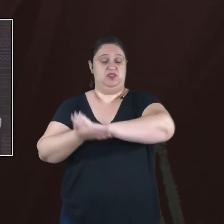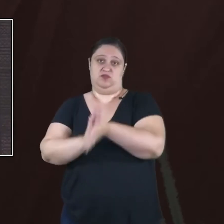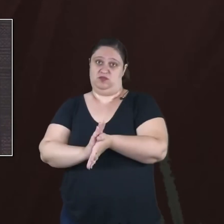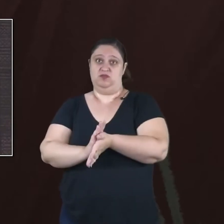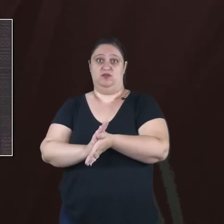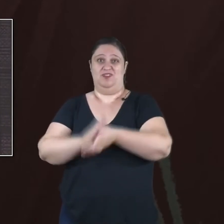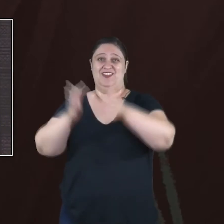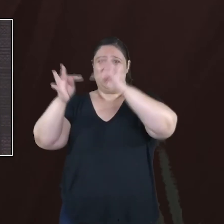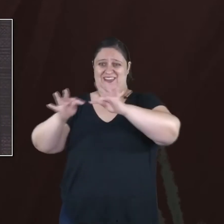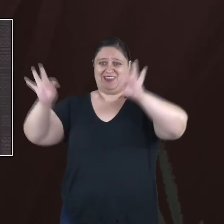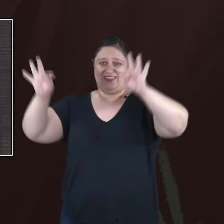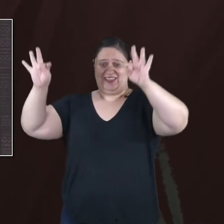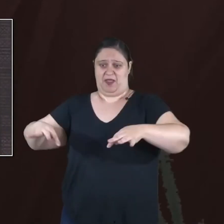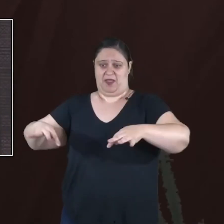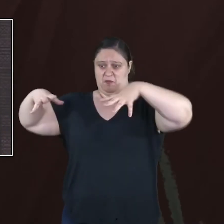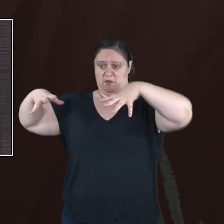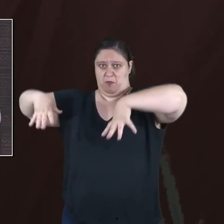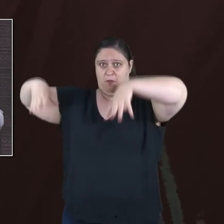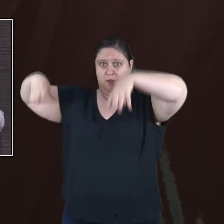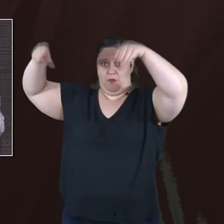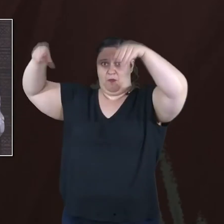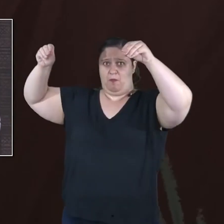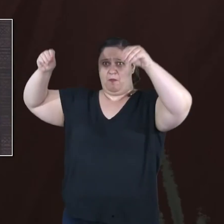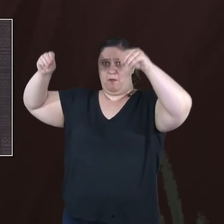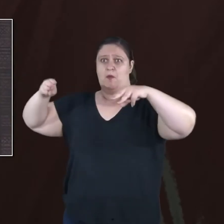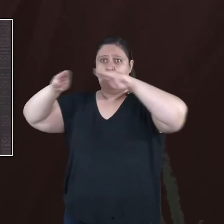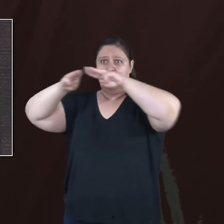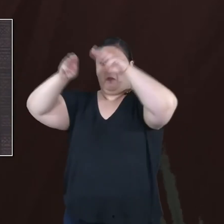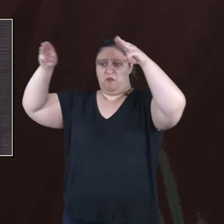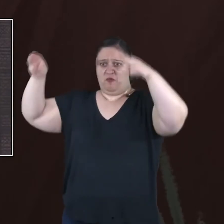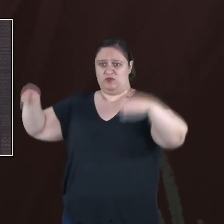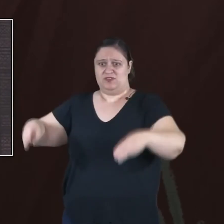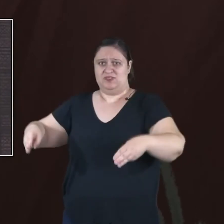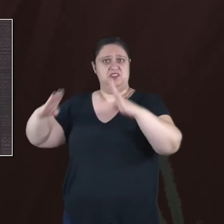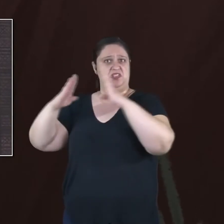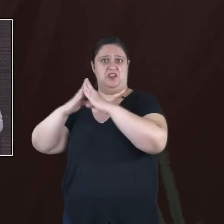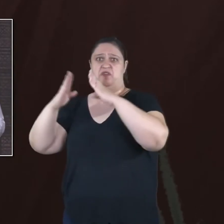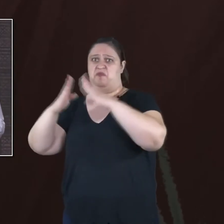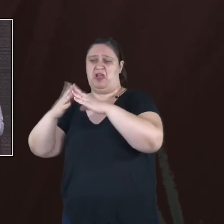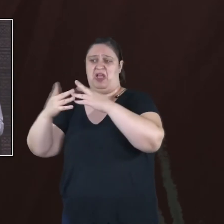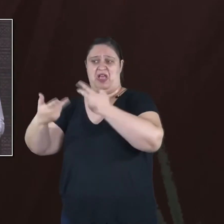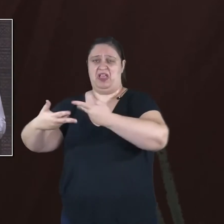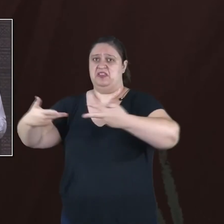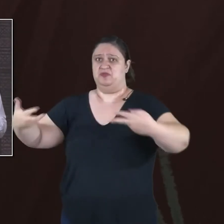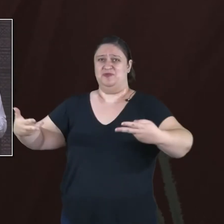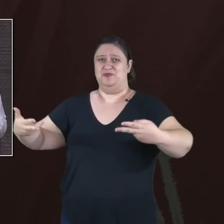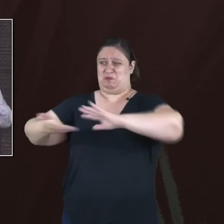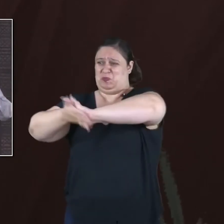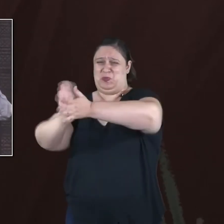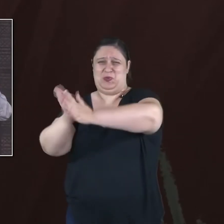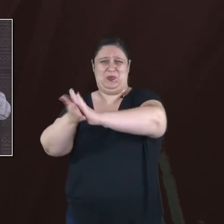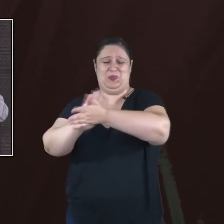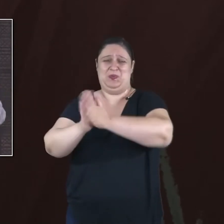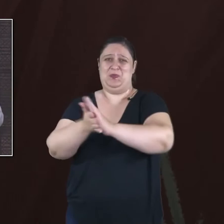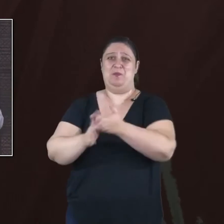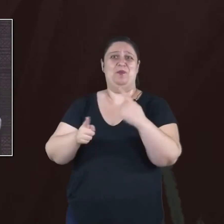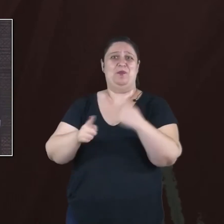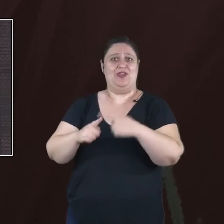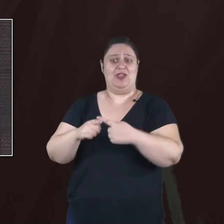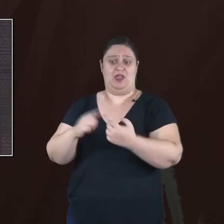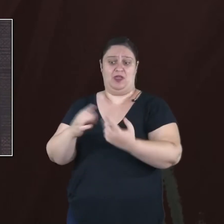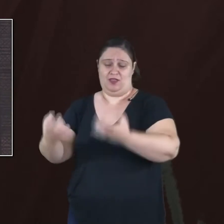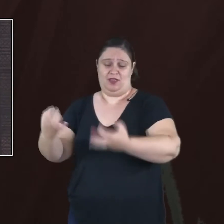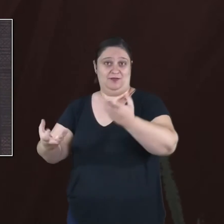templos, sejam monumentos, sejam mansões, sejam habitações de pobres, foram todos destruídos